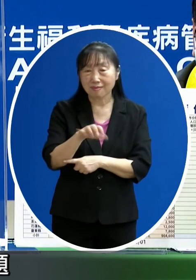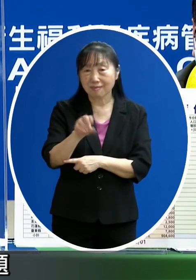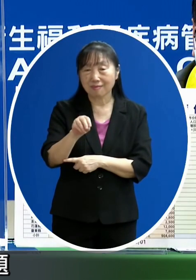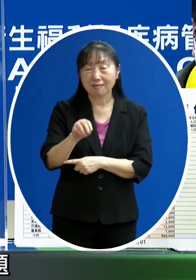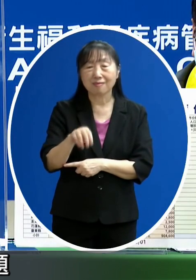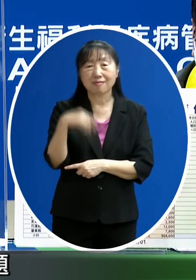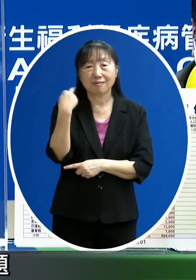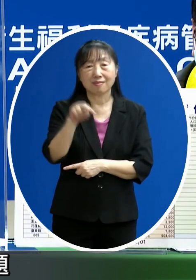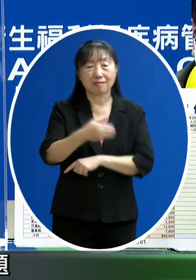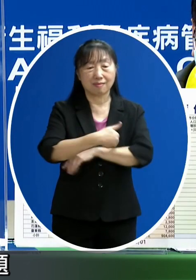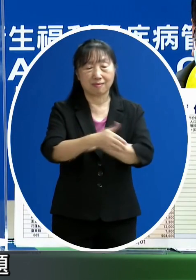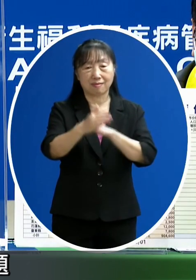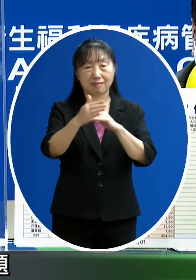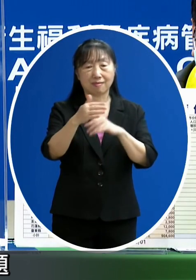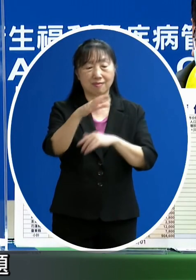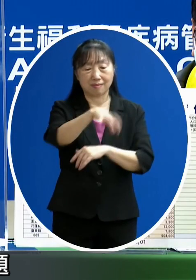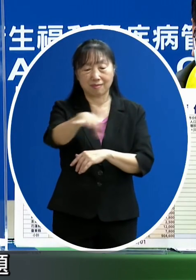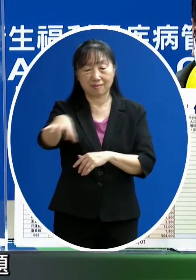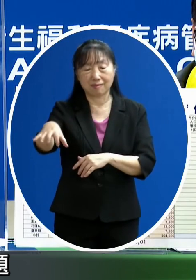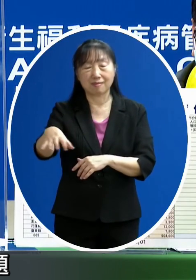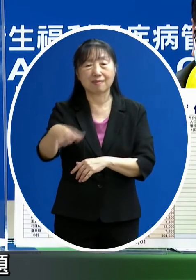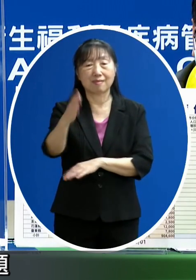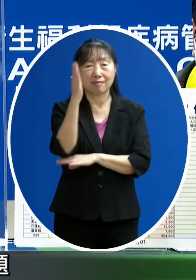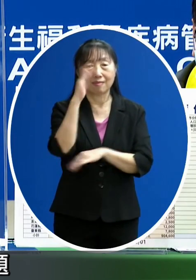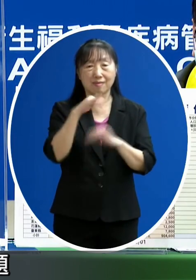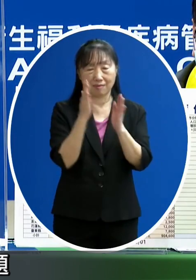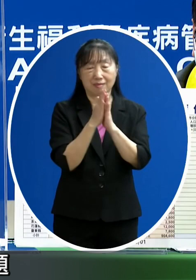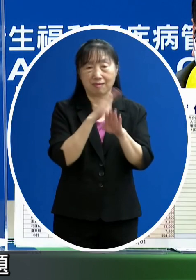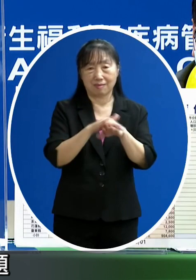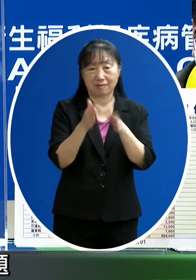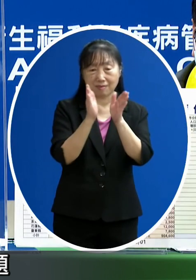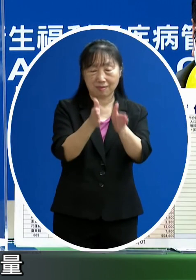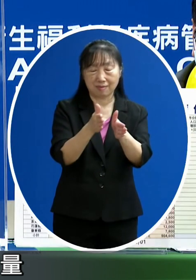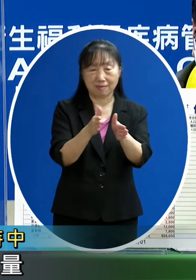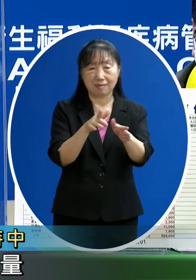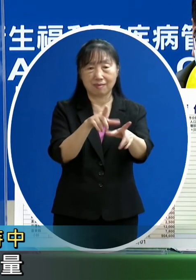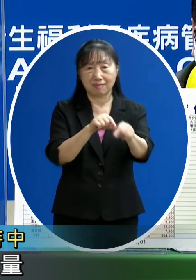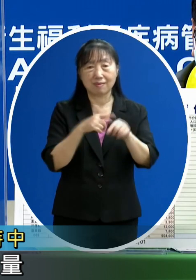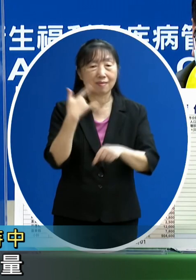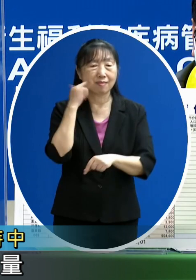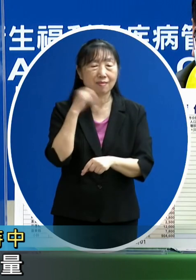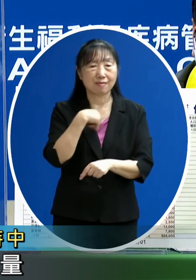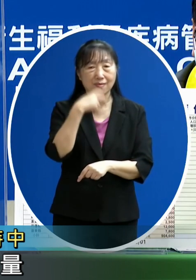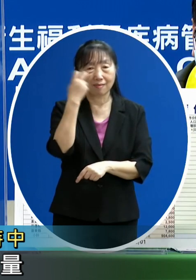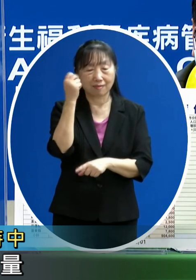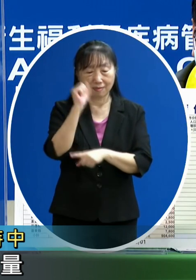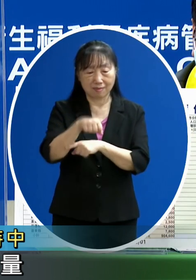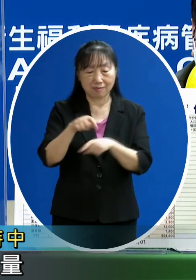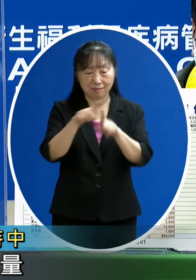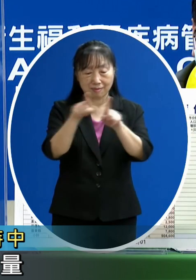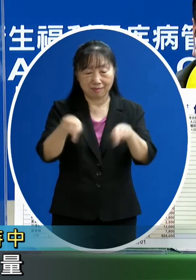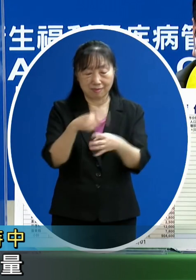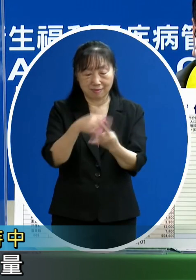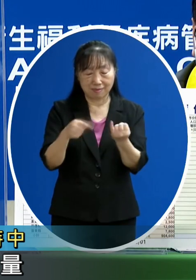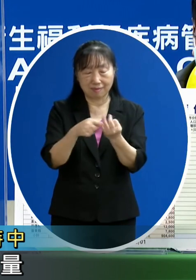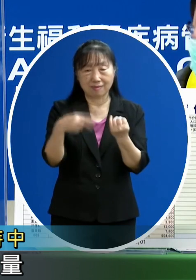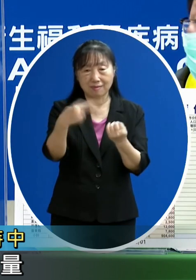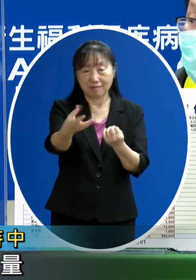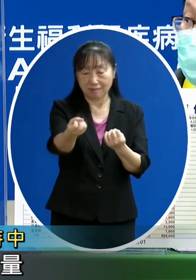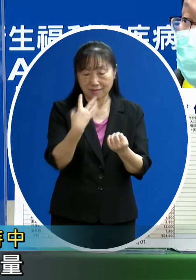抽单的问题，是推估需求量的计算方式不同。 医院的调查之后，再乘上一定的量，作为他